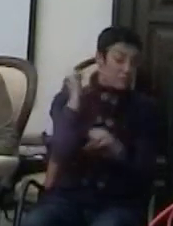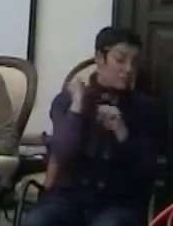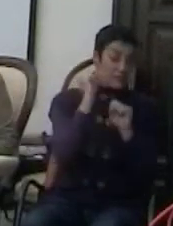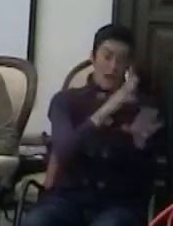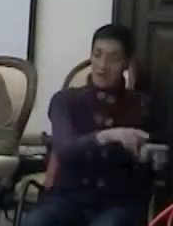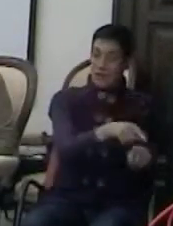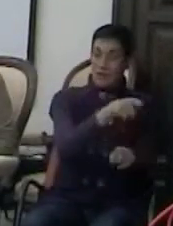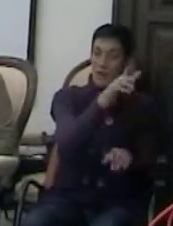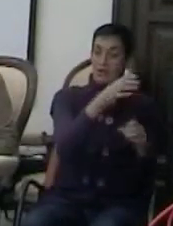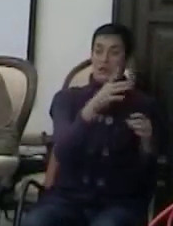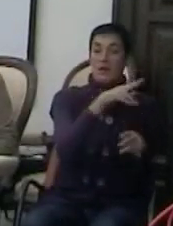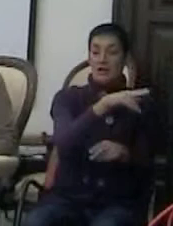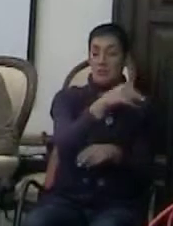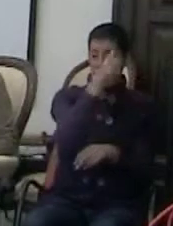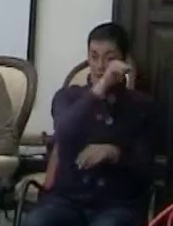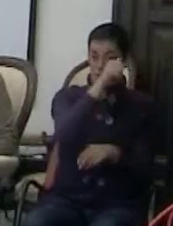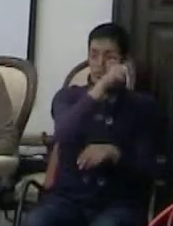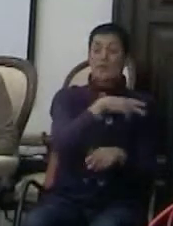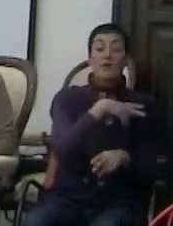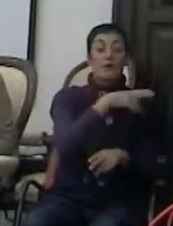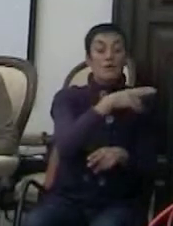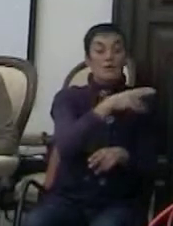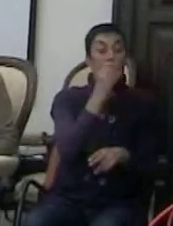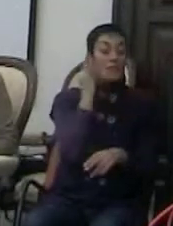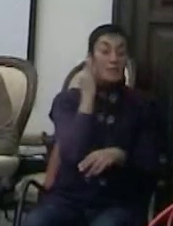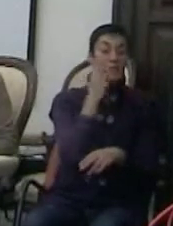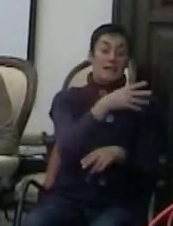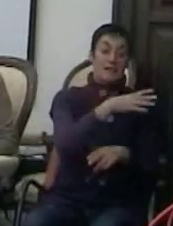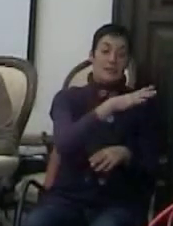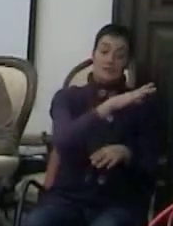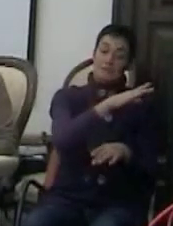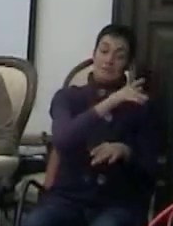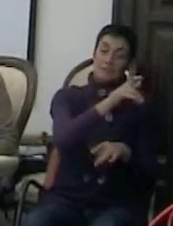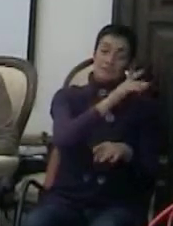saharauis. Y es grave que nuestro gobierno